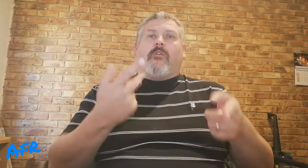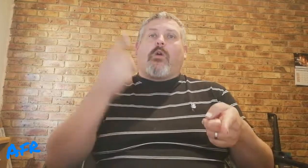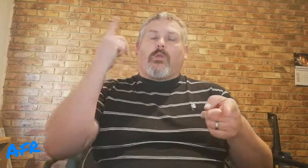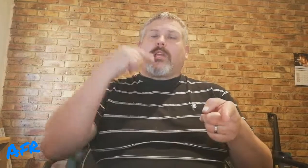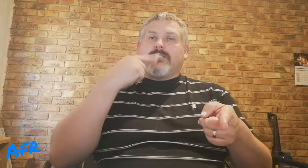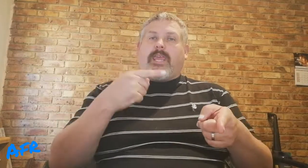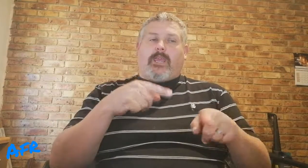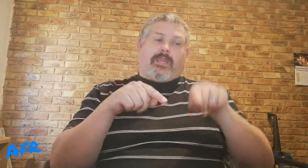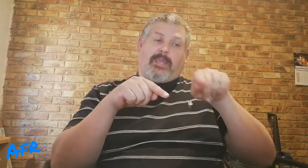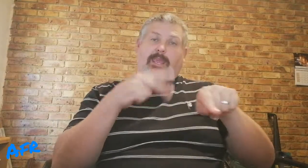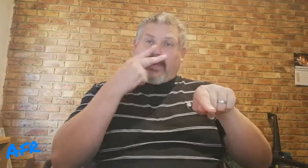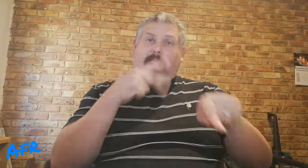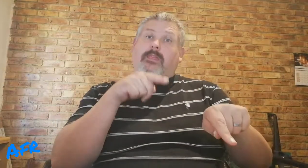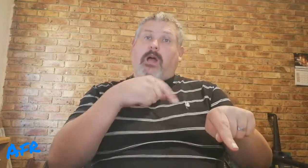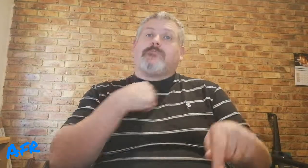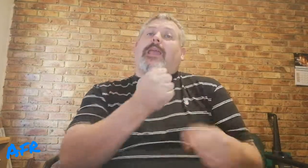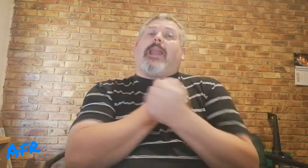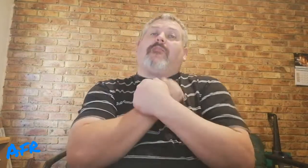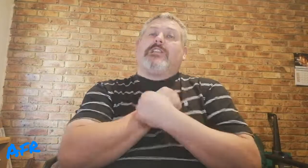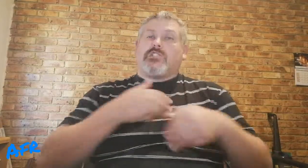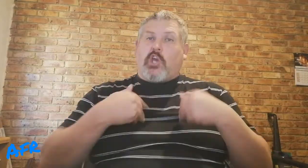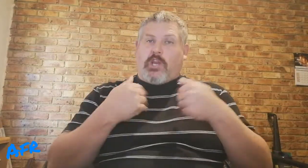waar God gesê het, kyk, daar is my geliefde seun,